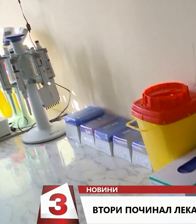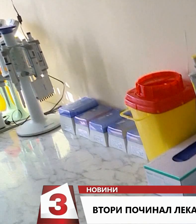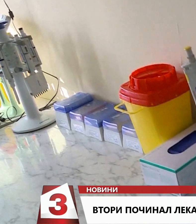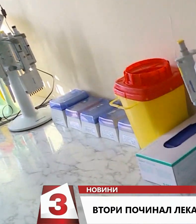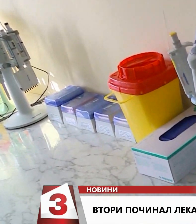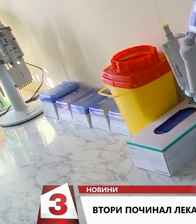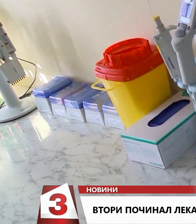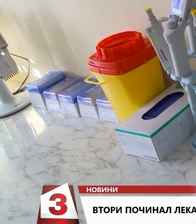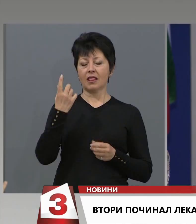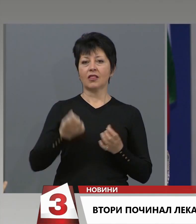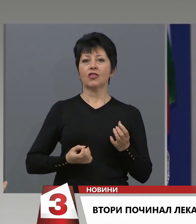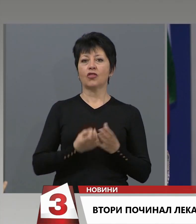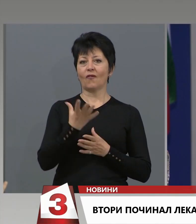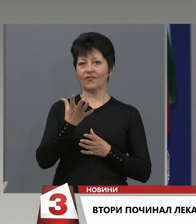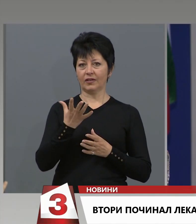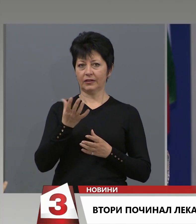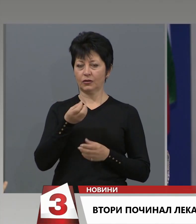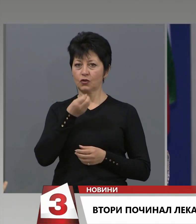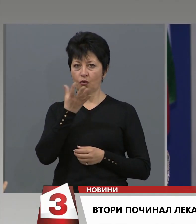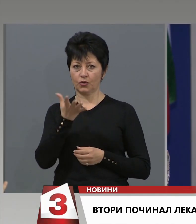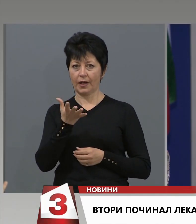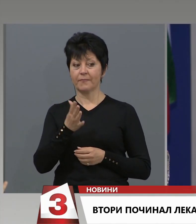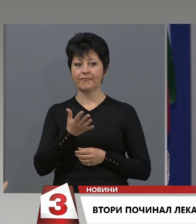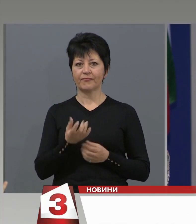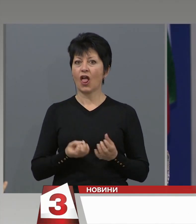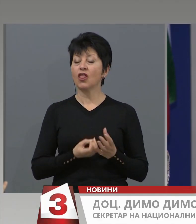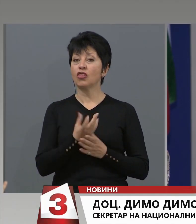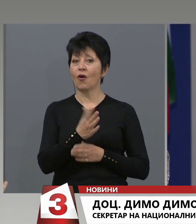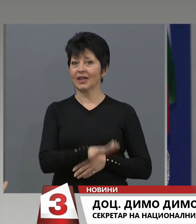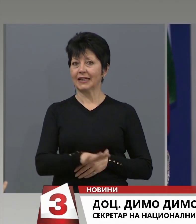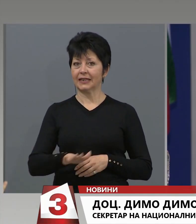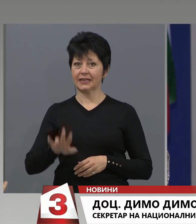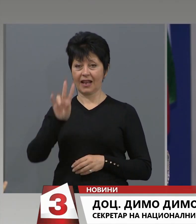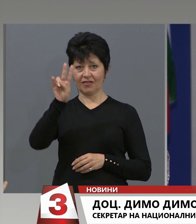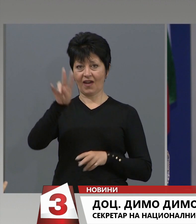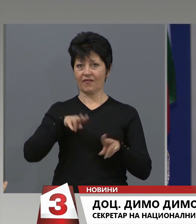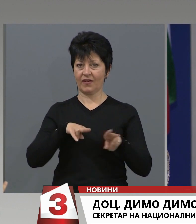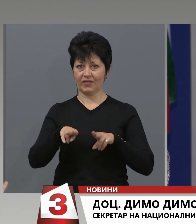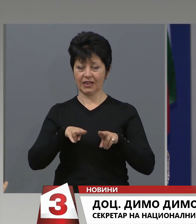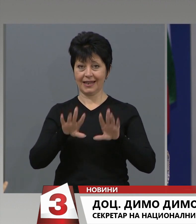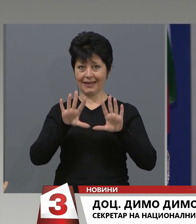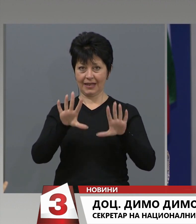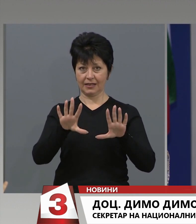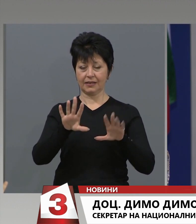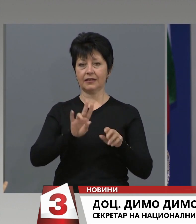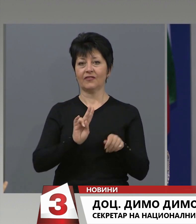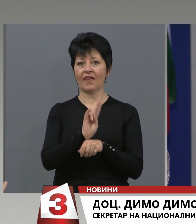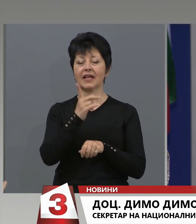сред медицинския персонал. Нови случаи на деца, два във Видин на 10 и 11